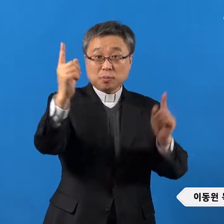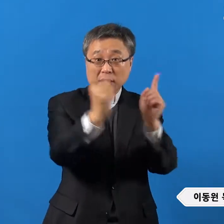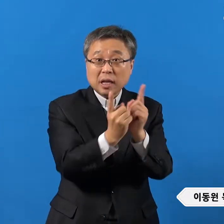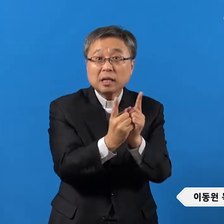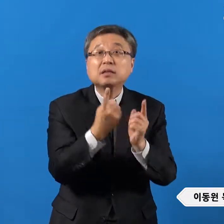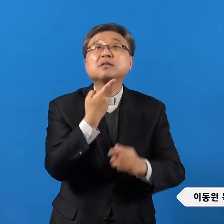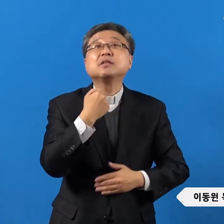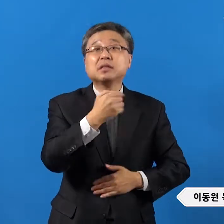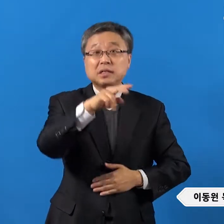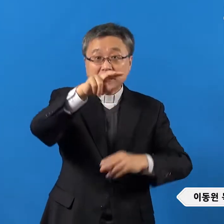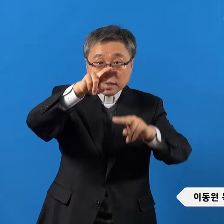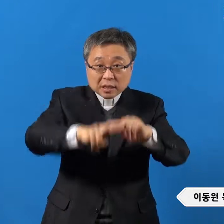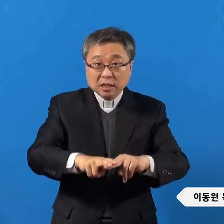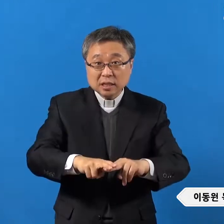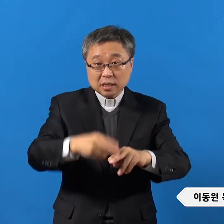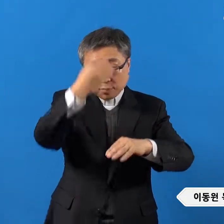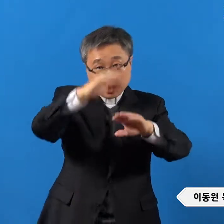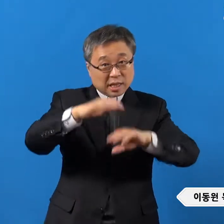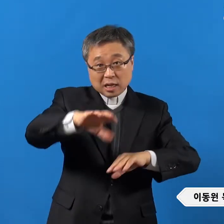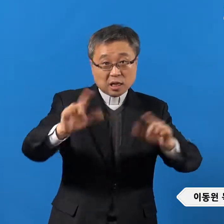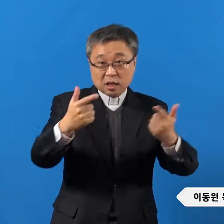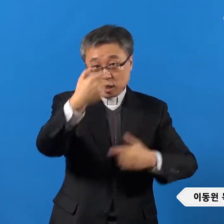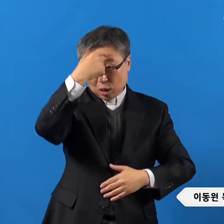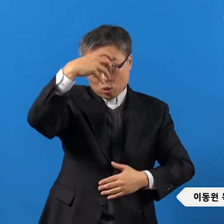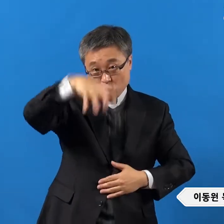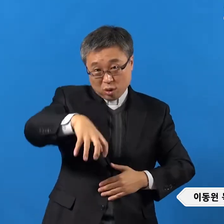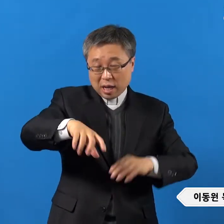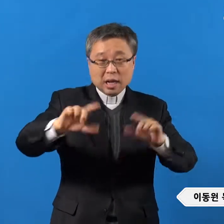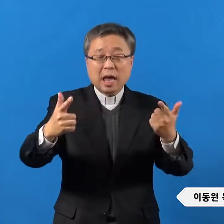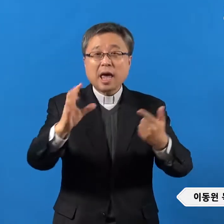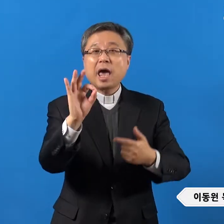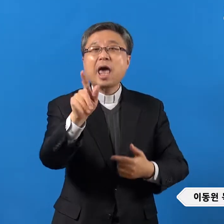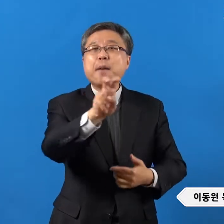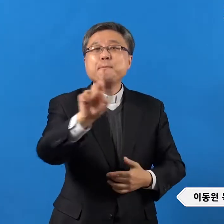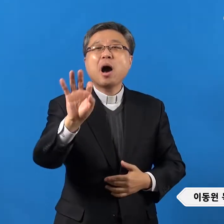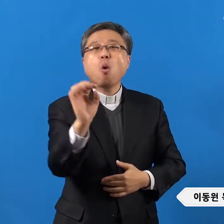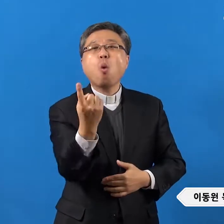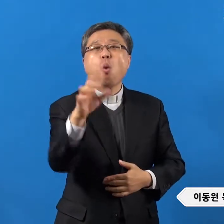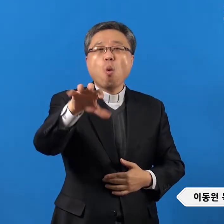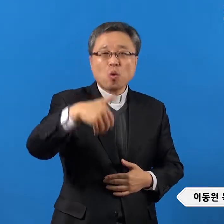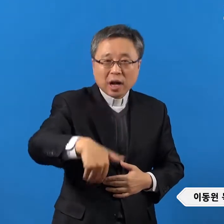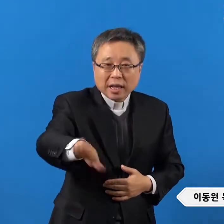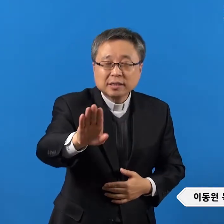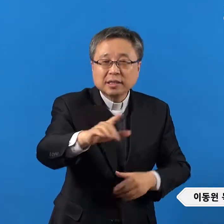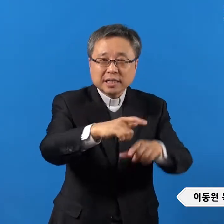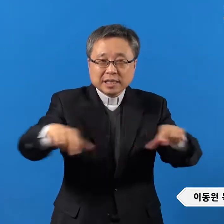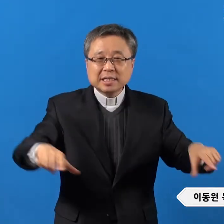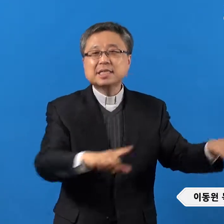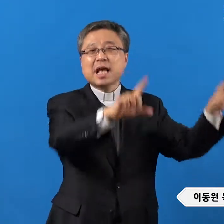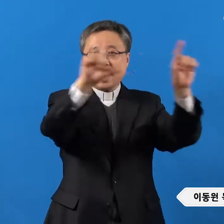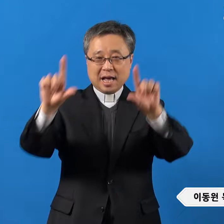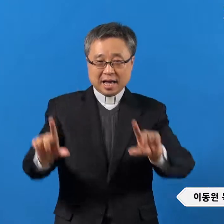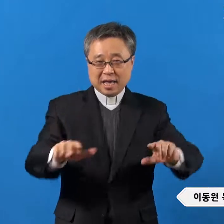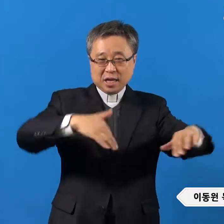아니었어요. 기도원도 아니었습니다. 엠마오로 가던 일상의 거리, 그리고 주막의